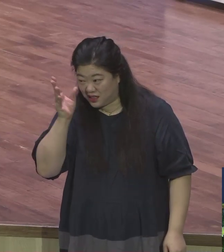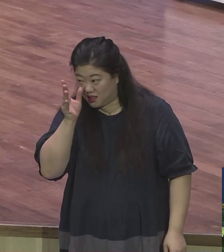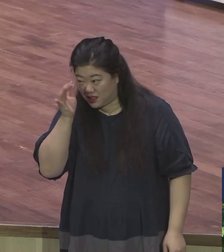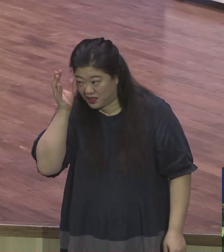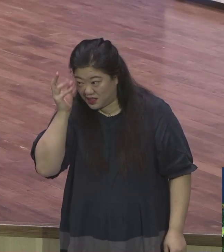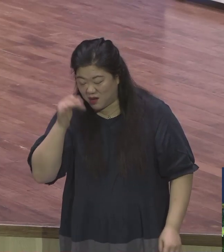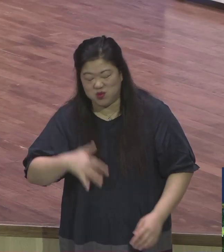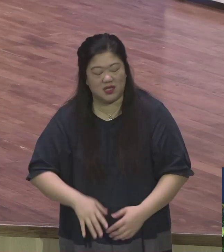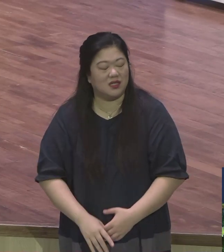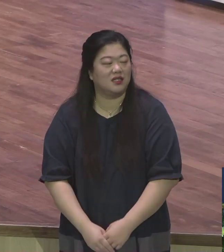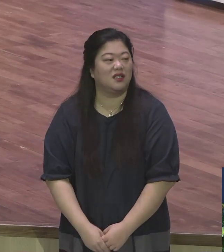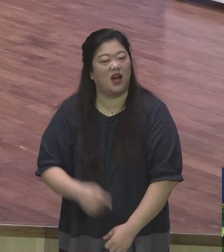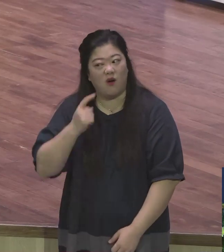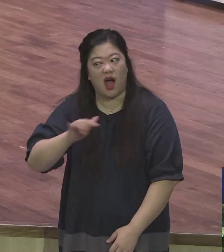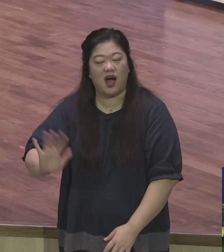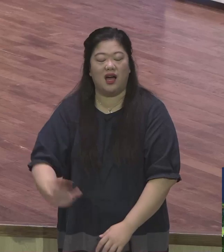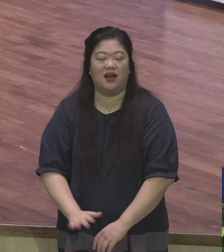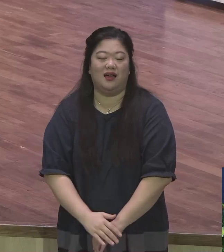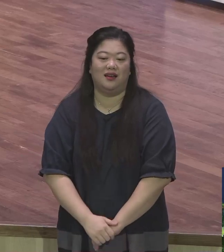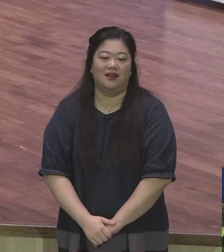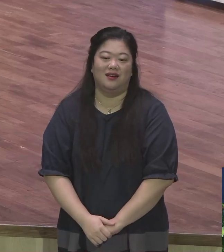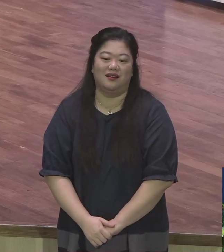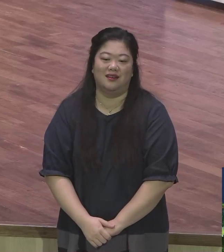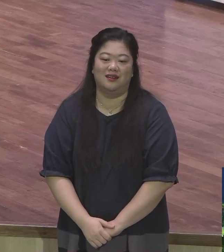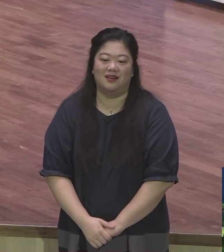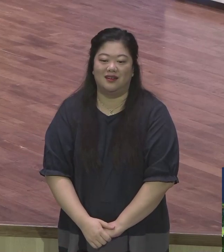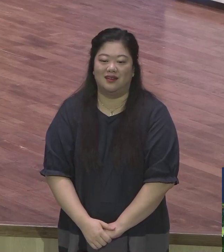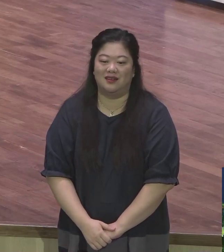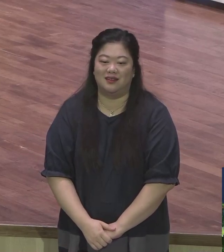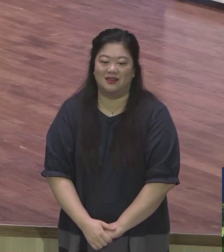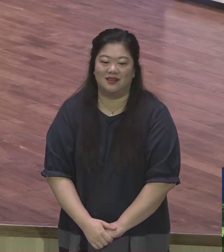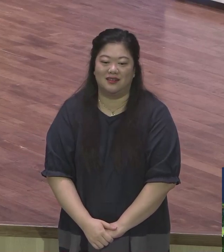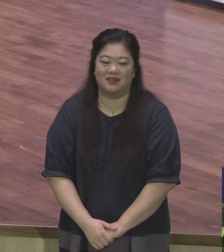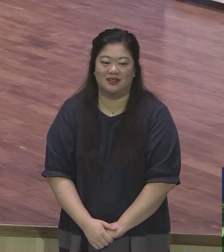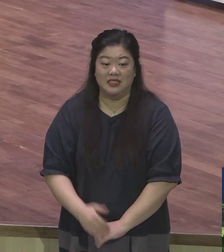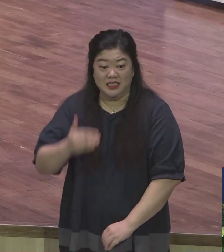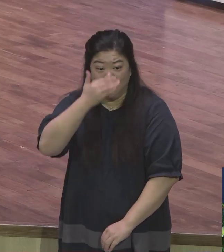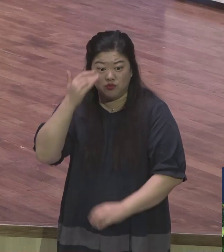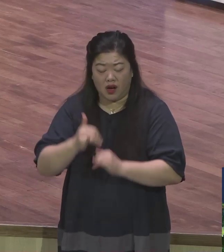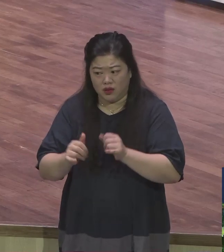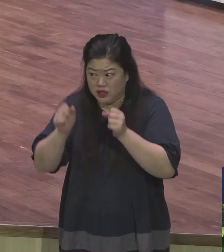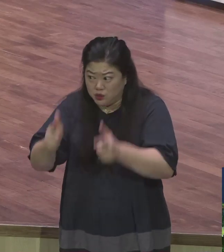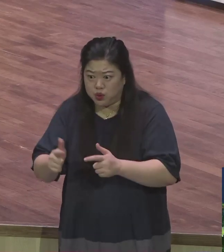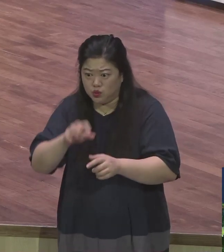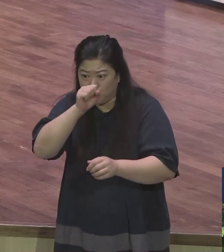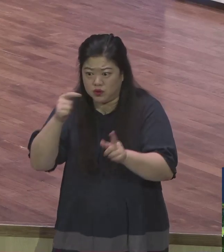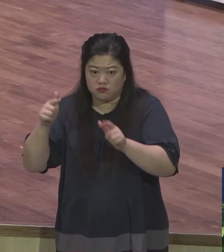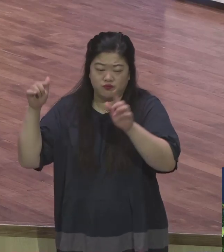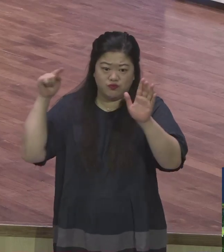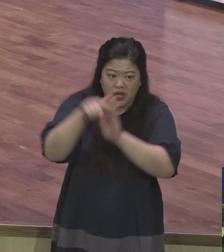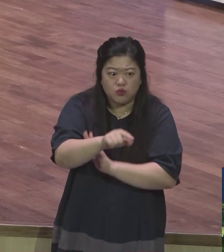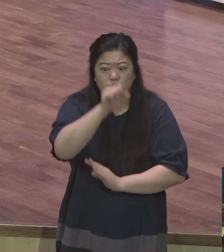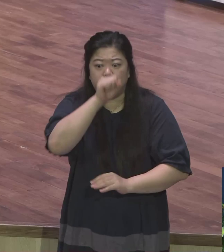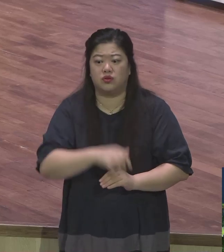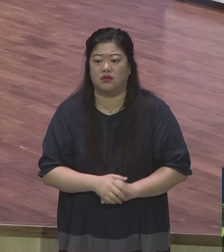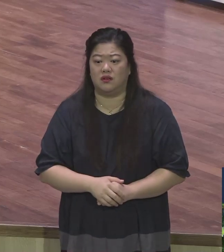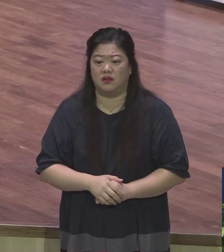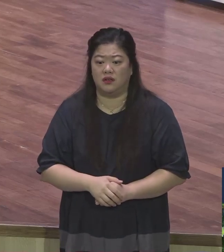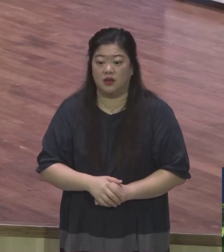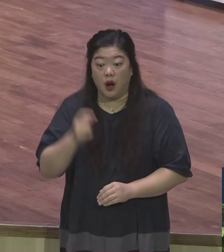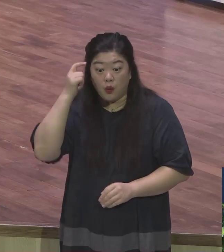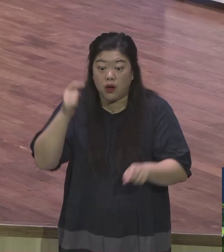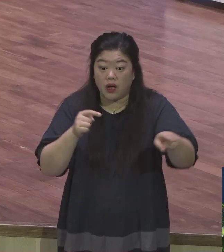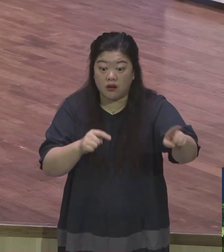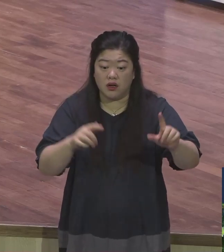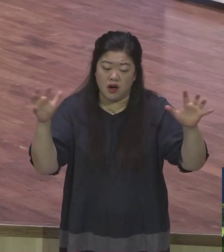몰라서 안 가는지 믿음이 안 가는지 그거 잘 모르겠어. 얼마나 청년들이 지금 청년들만 해도 700명 넘게 예배를 매주